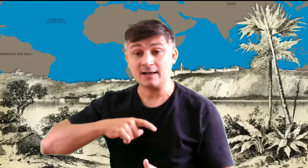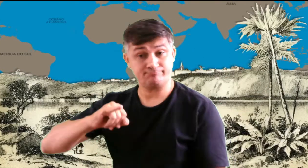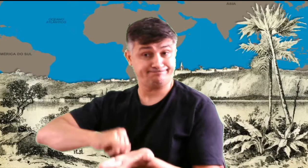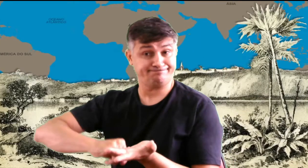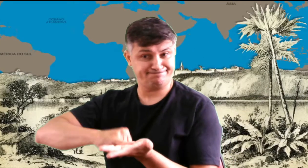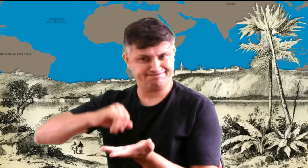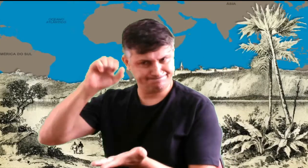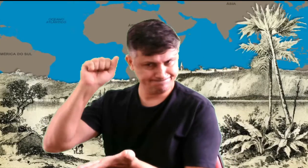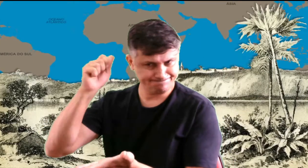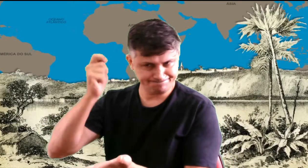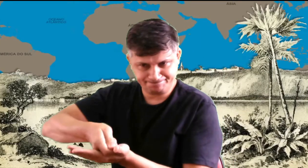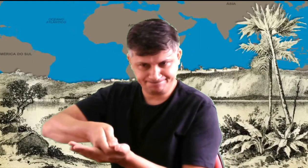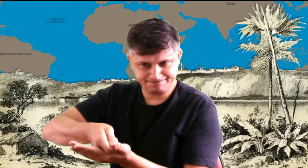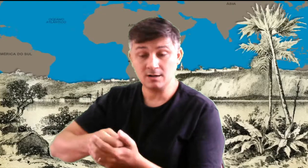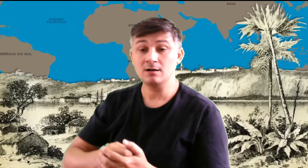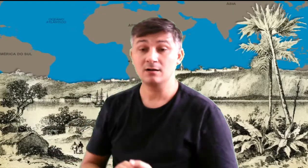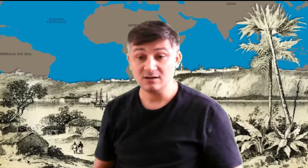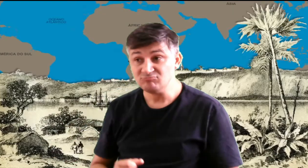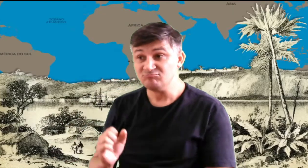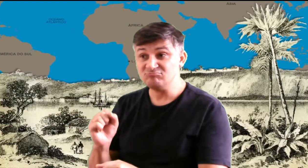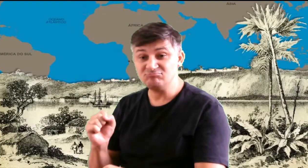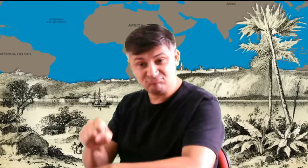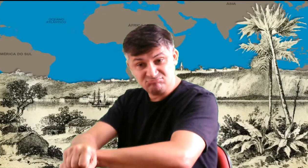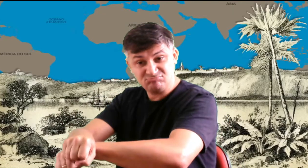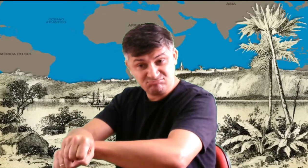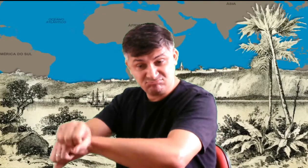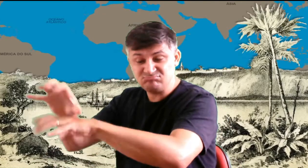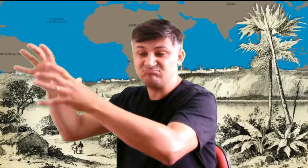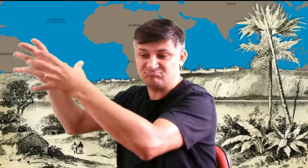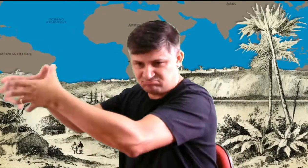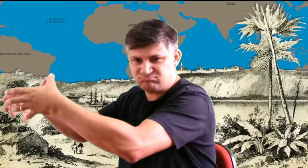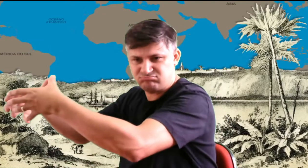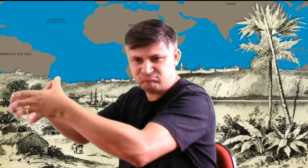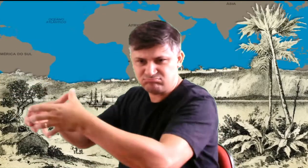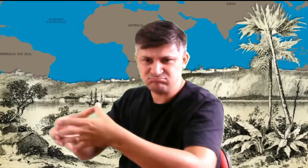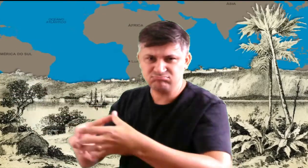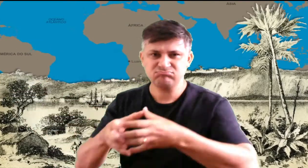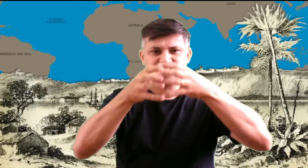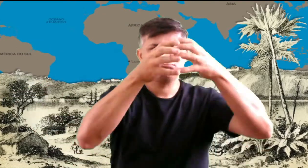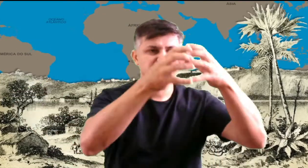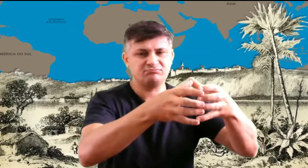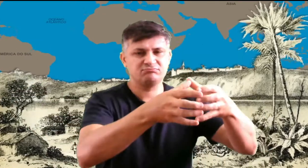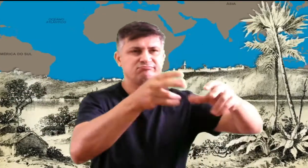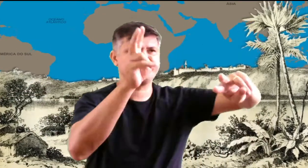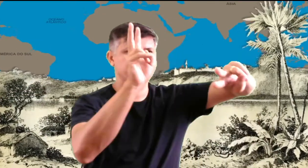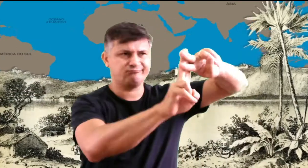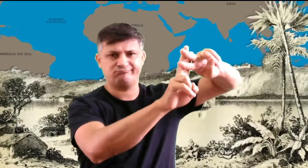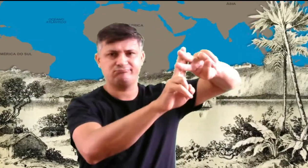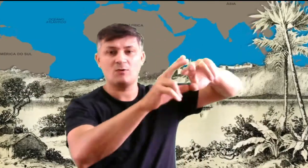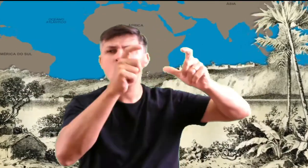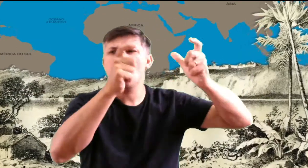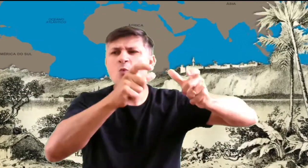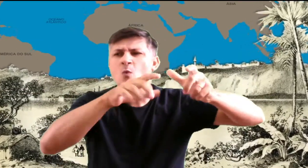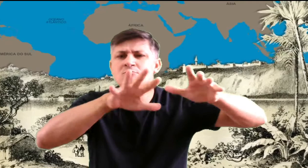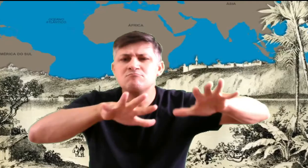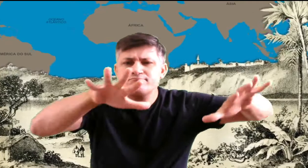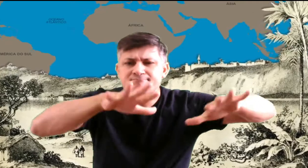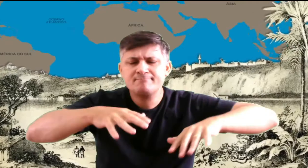africanos aprisionados eram conduzidos a fortalezas, presídios e feitorias instalados nas regiões litorâneas do